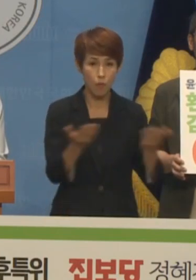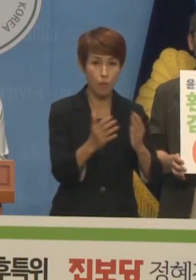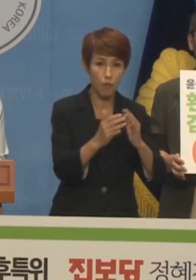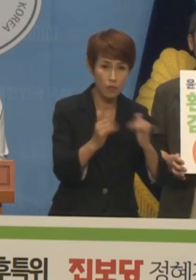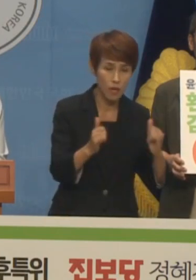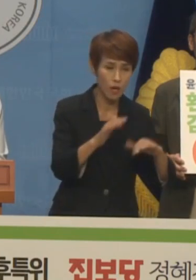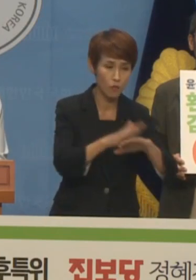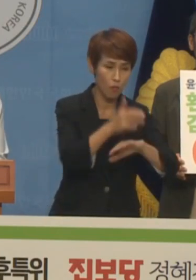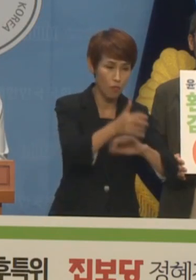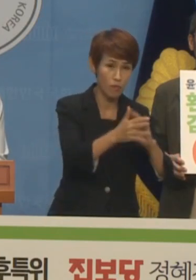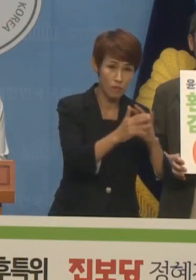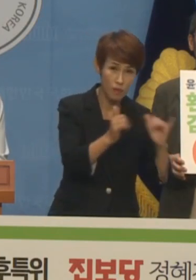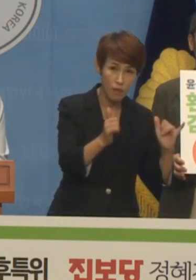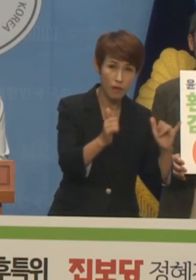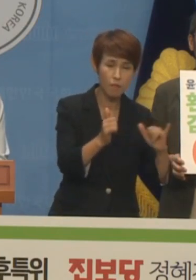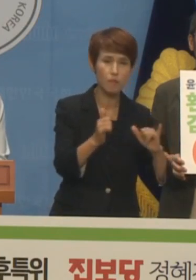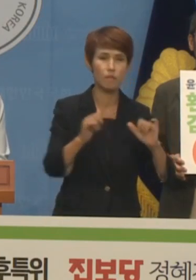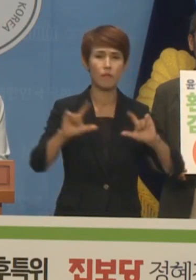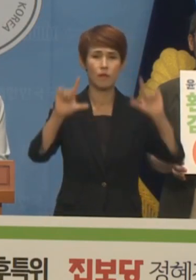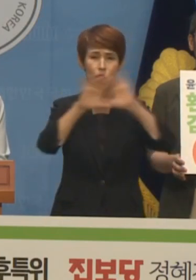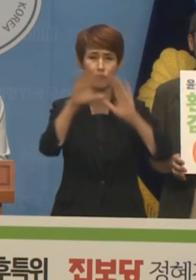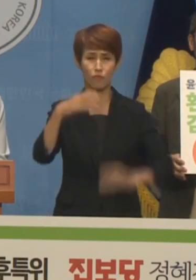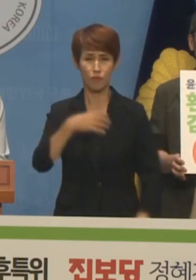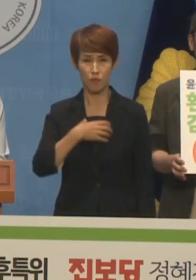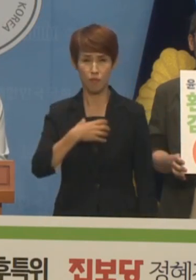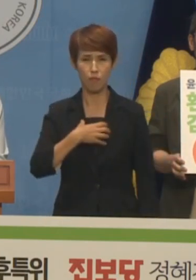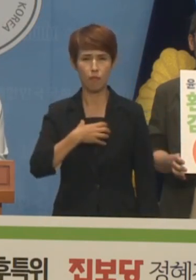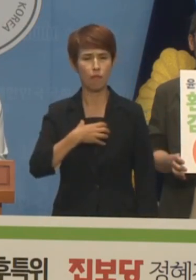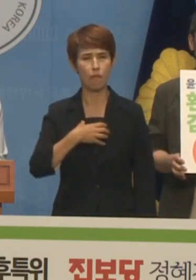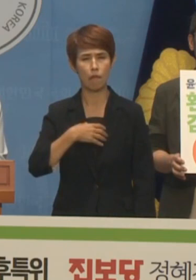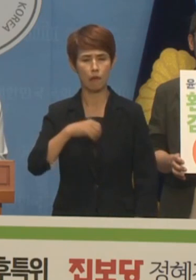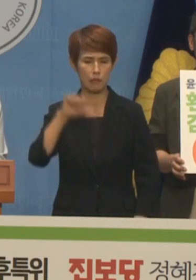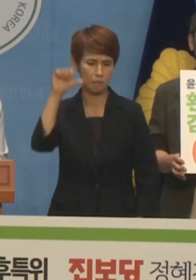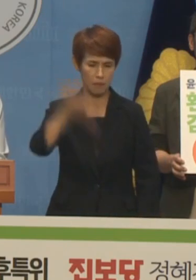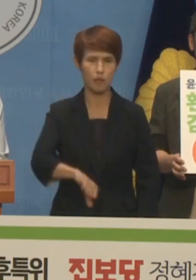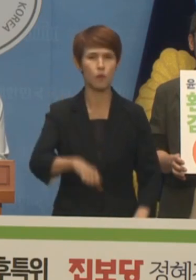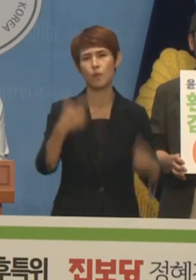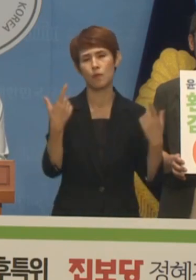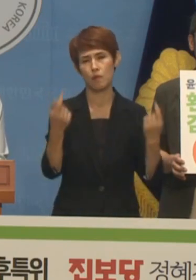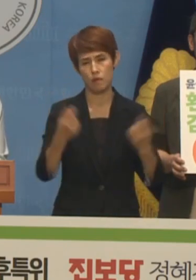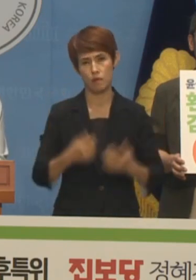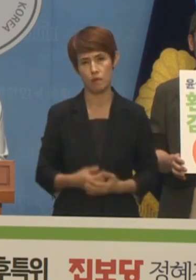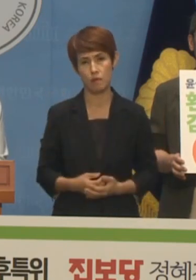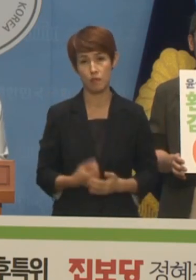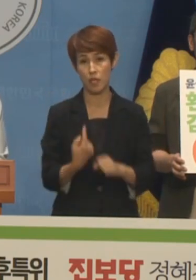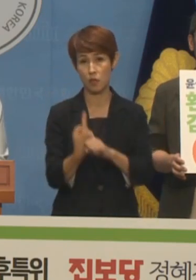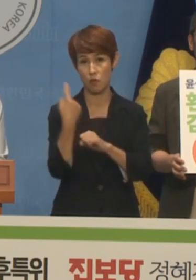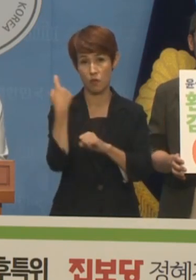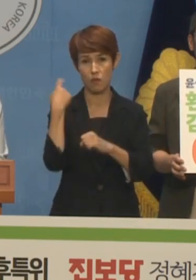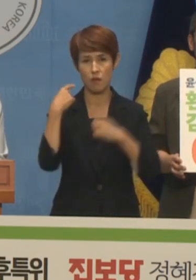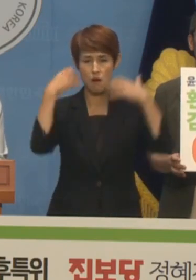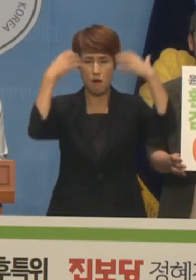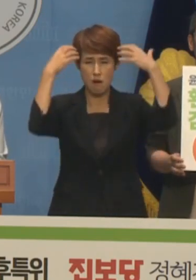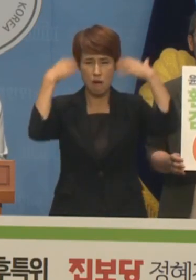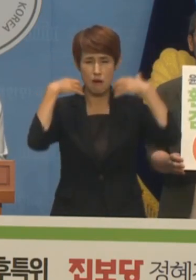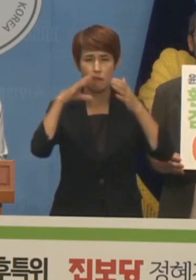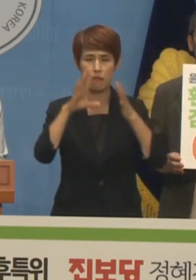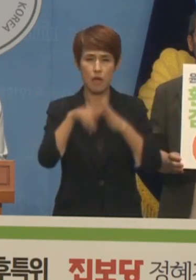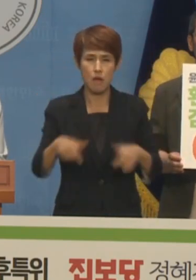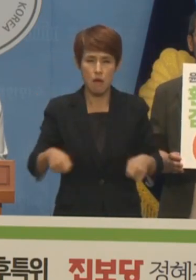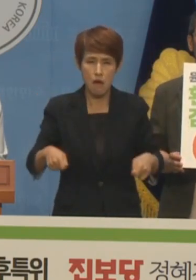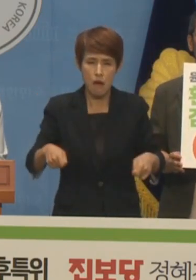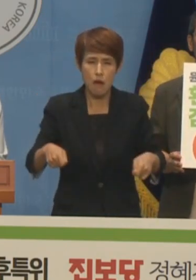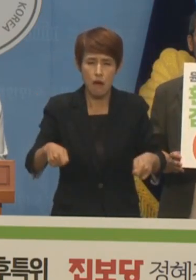농민, 빈민에게 기후위기는 기후재앙이 되고 있습니다. 지난해 폭염 속 아스팔트 위에서